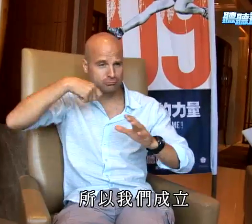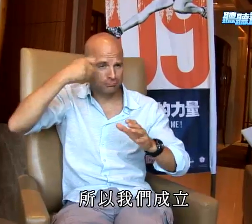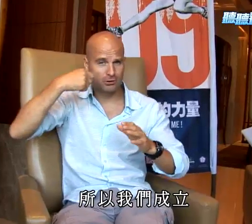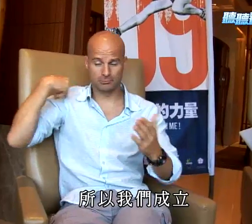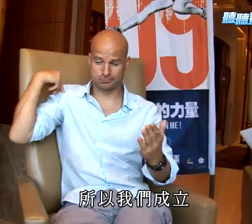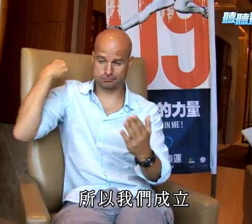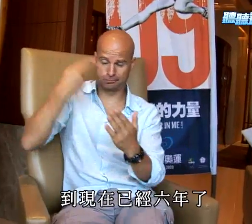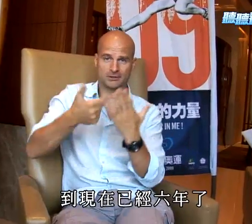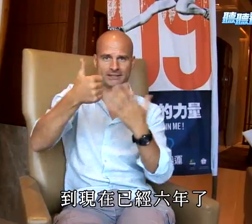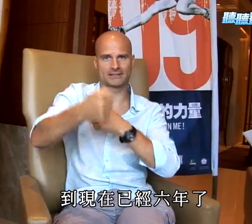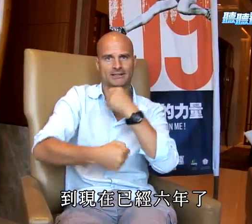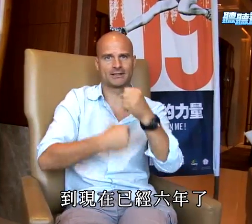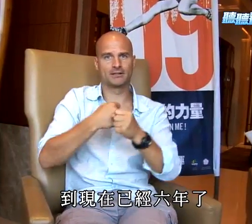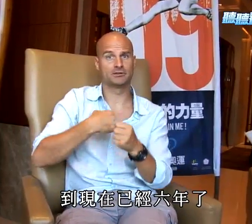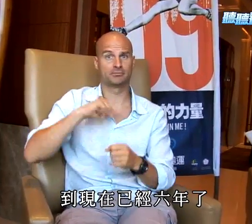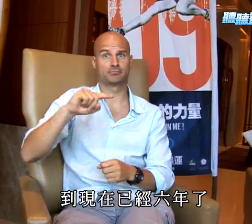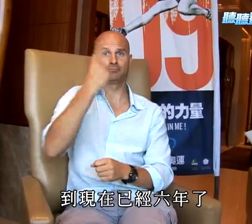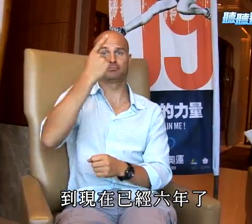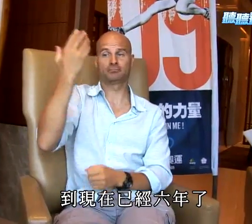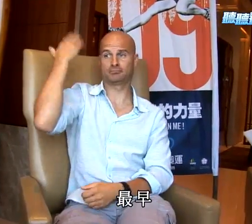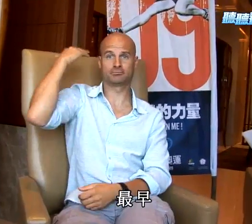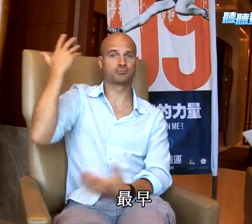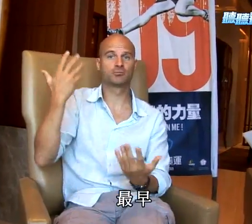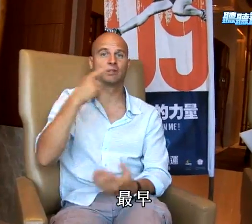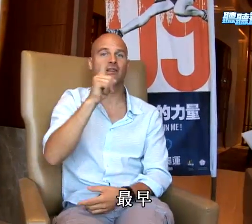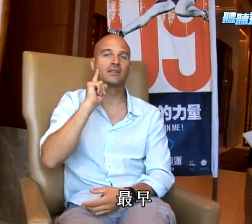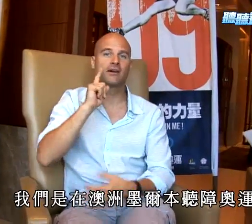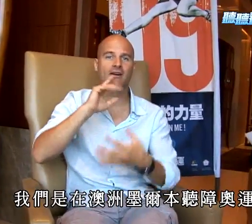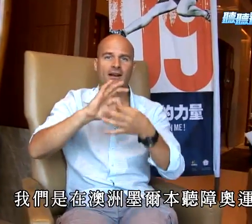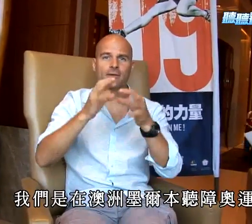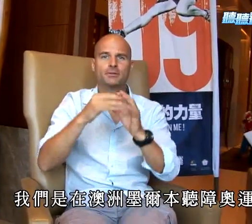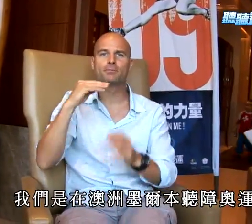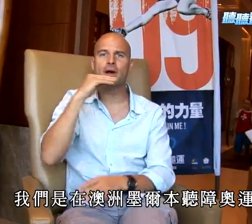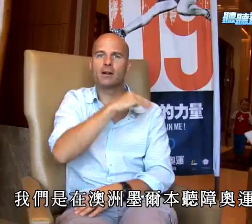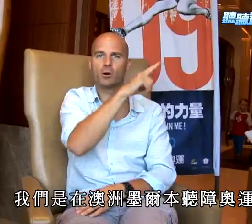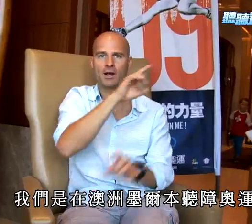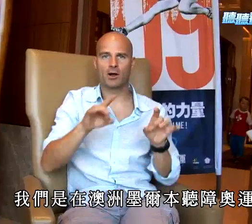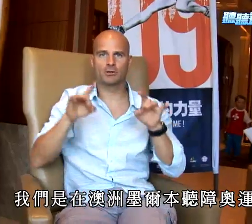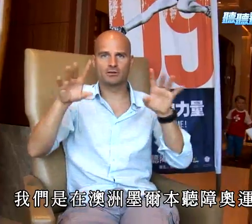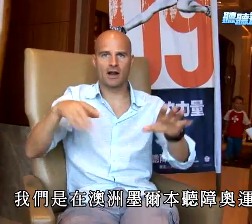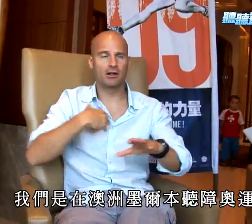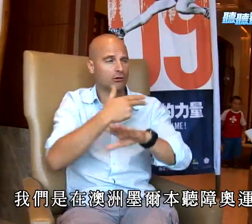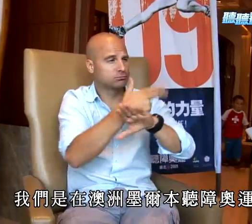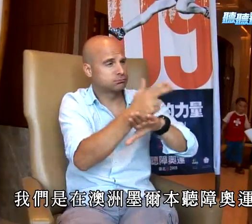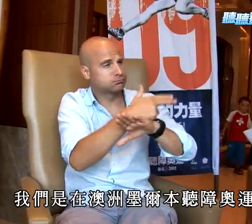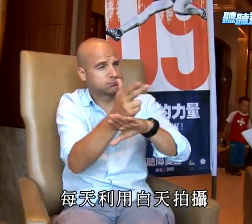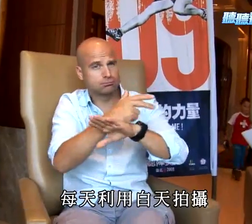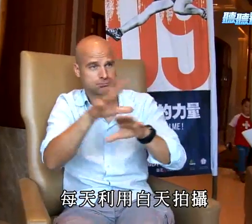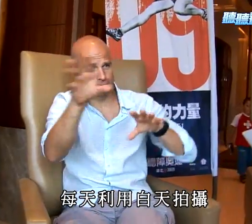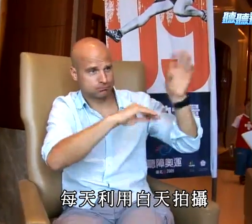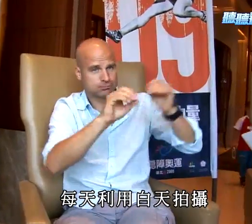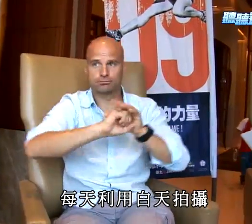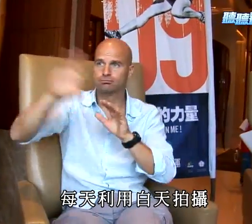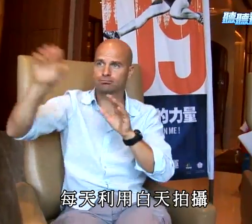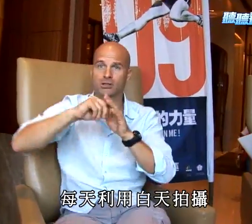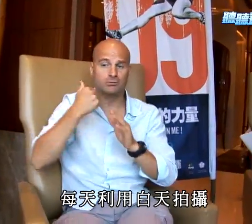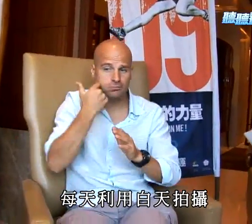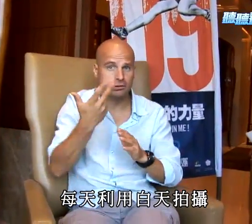成立到现在已经六年了。最早我们是在澳洲墨尔本听障奥运，每天利用白天拍